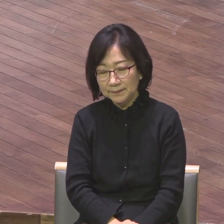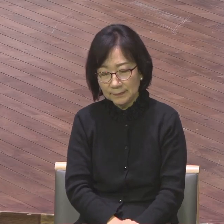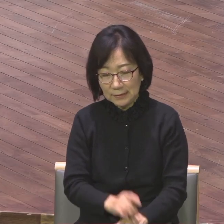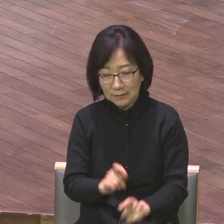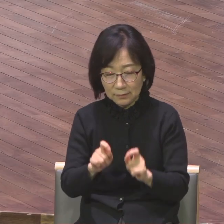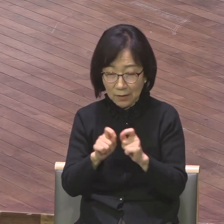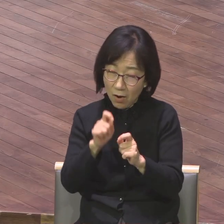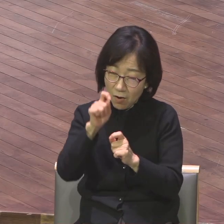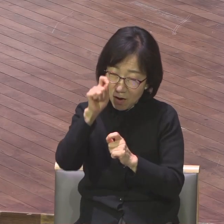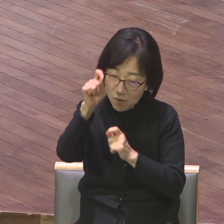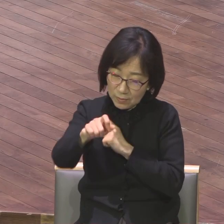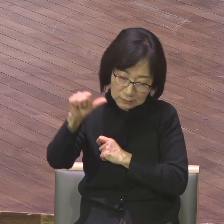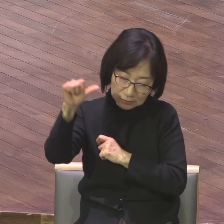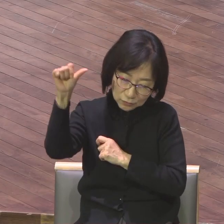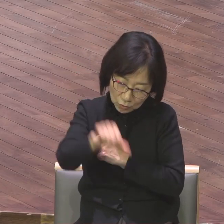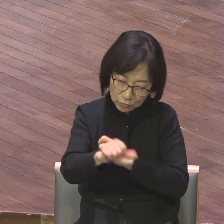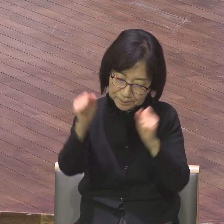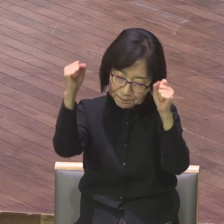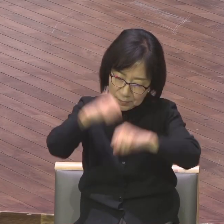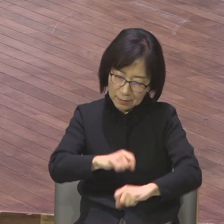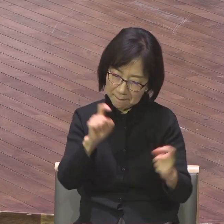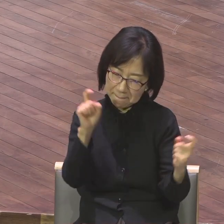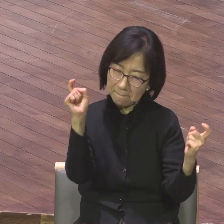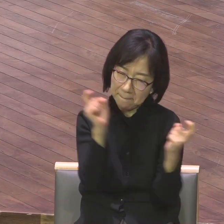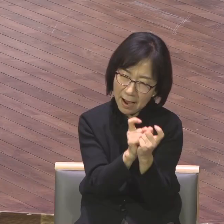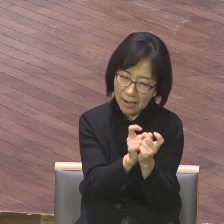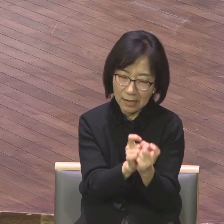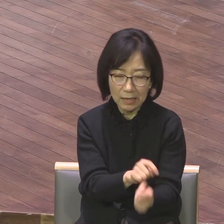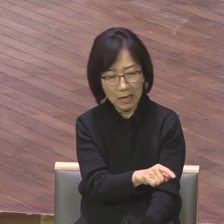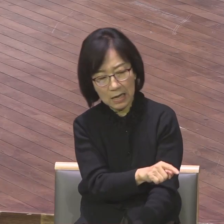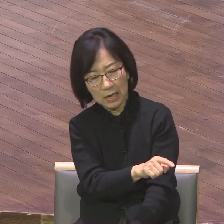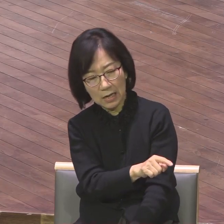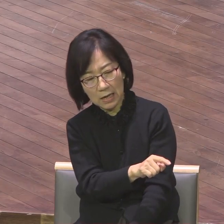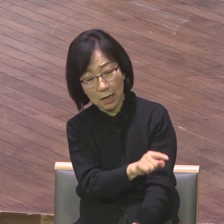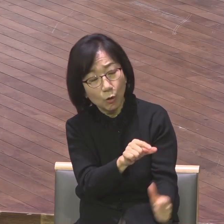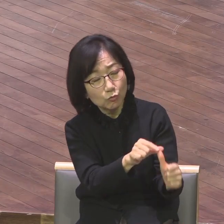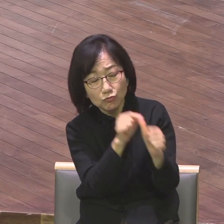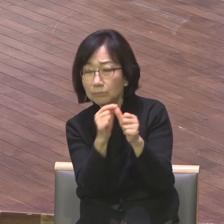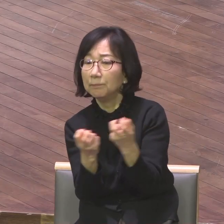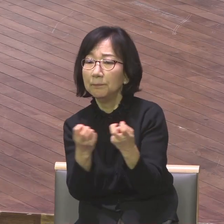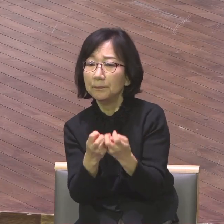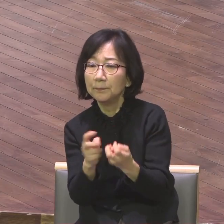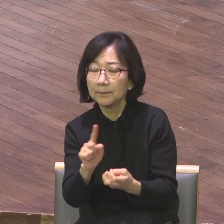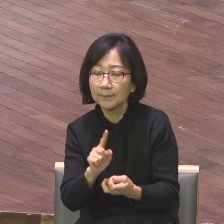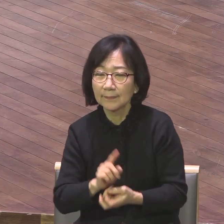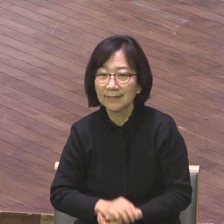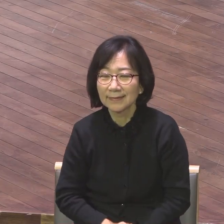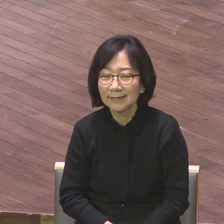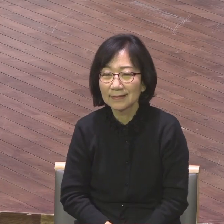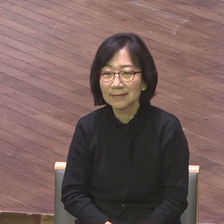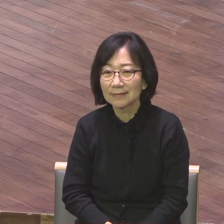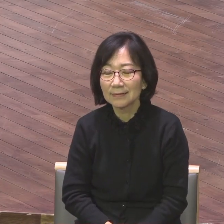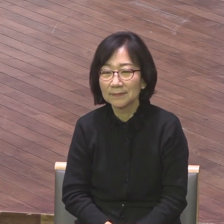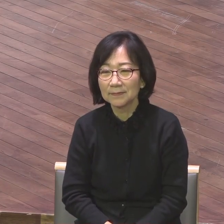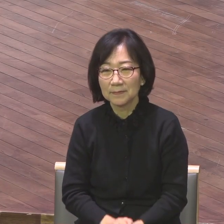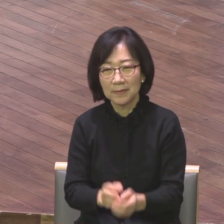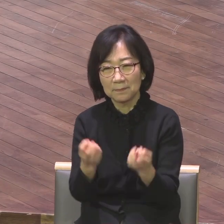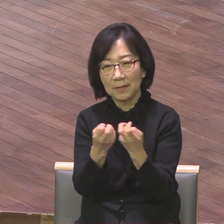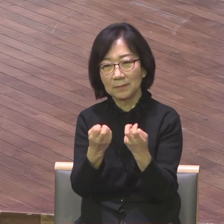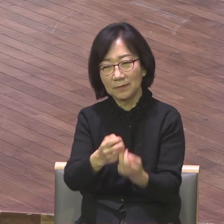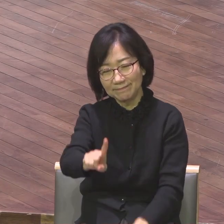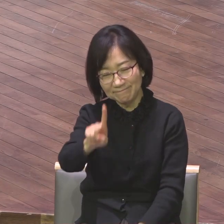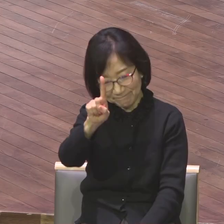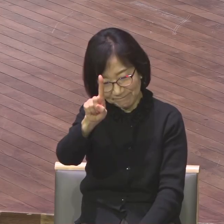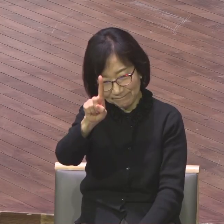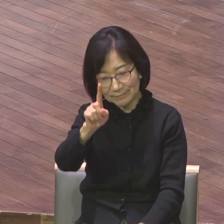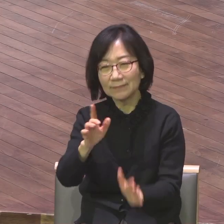저주. 자, 이들을 살리는 유일한 방법이 뭐냐? 유일한 방법, 예수